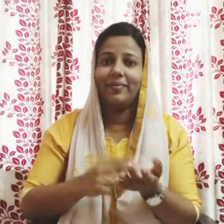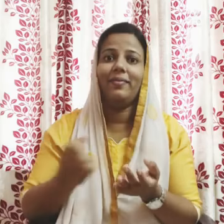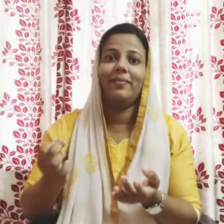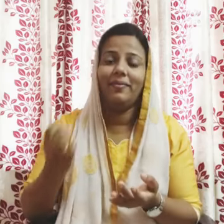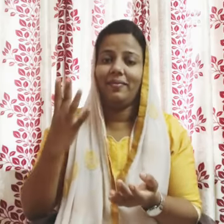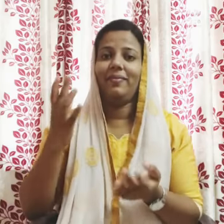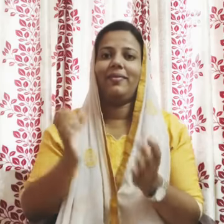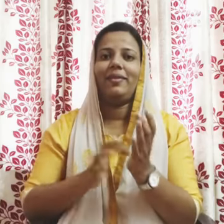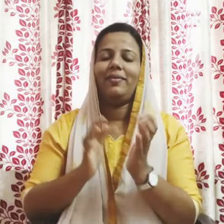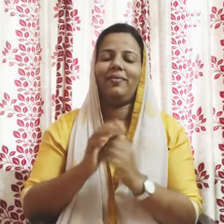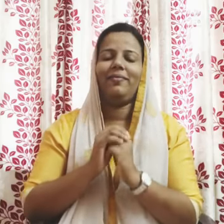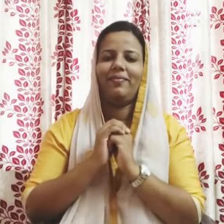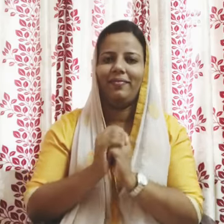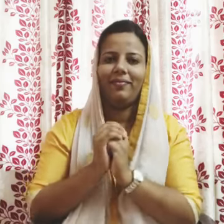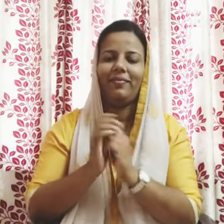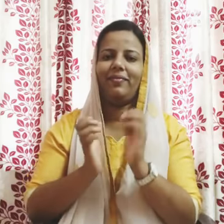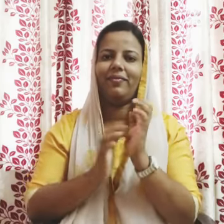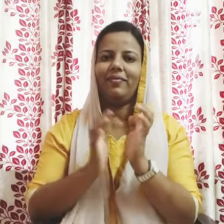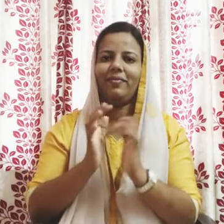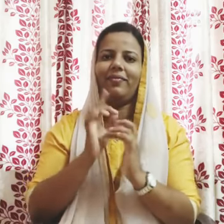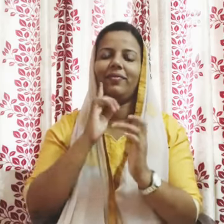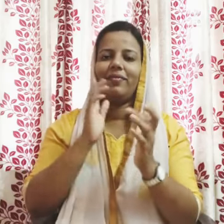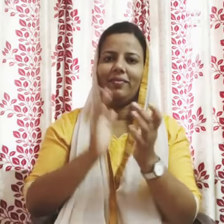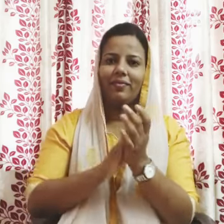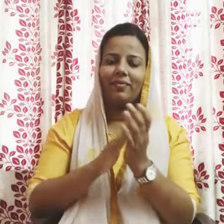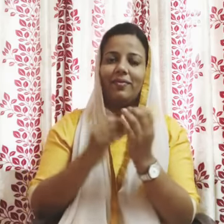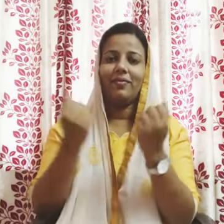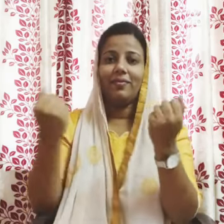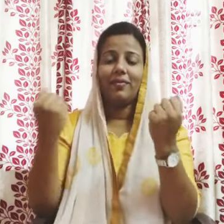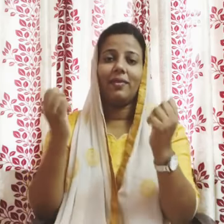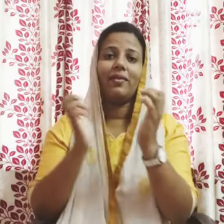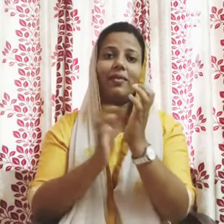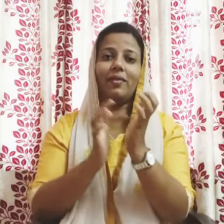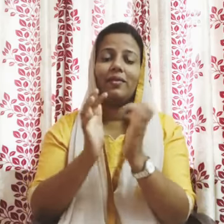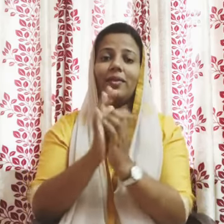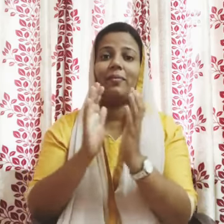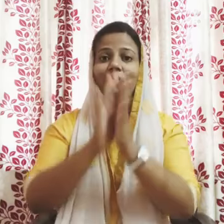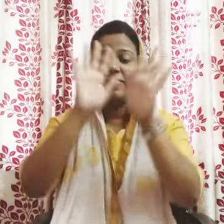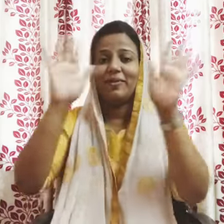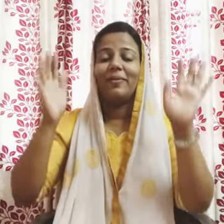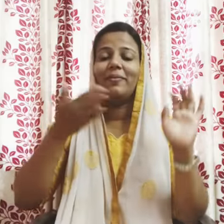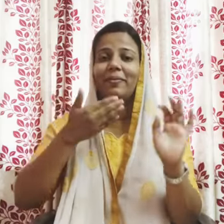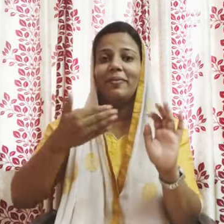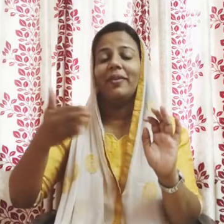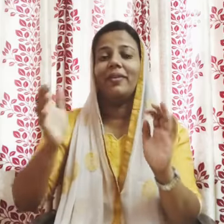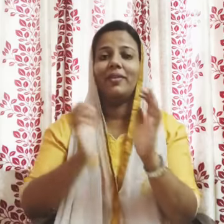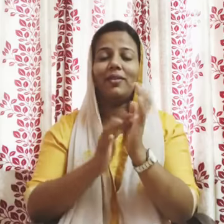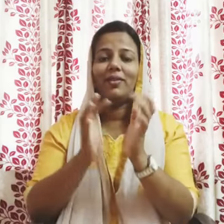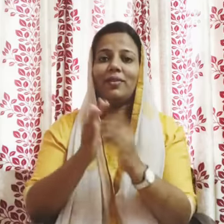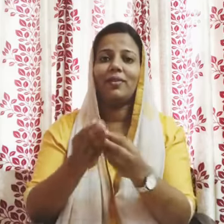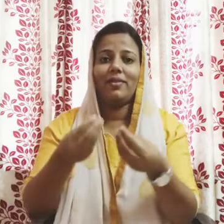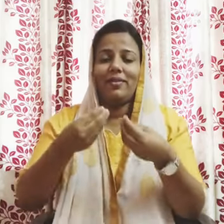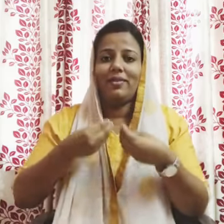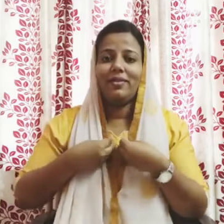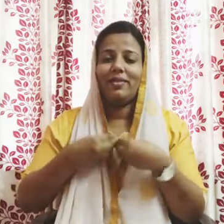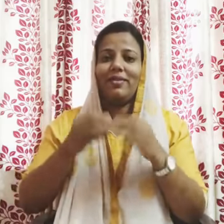വ്യാഴാഴ്ച പ്രഭാതത്തിൽ നമ്മുടെ കർത്താവിനെ ആരാധിക്കുവാൻ, കർത്താവിനെ സ്തുതിക്കുവാൻ, സർവശക്തനായ ദൈവത്തിന് മഹത്വം പാടുവാൻ നമുക്ക് കർത്താവ് തന്നിരിക്കുന്ന